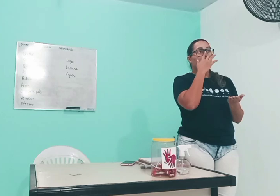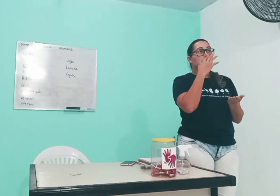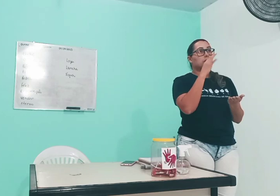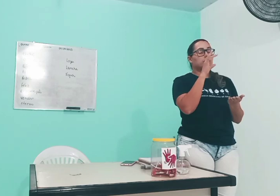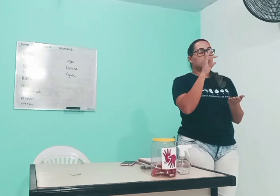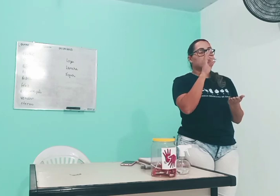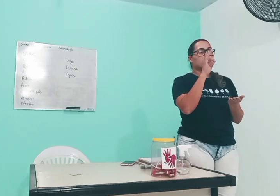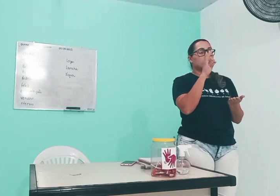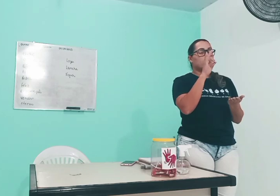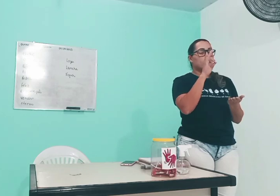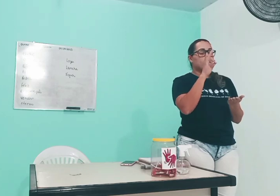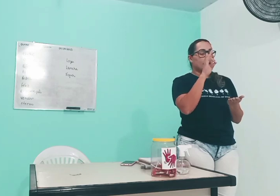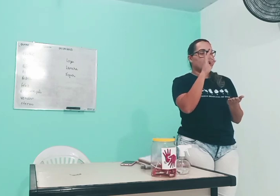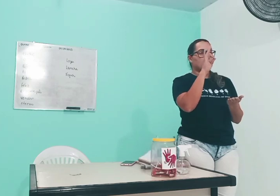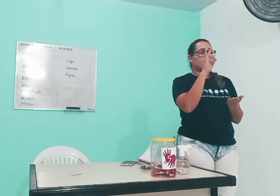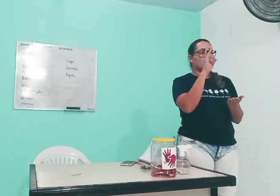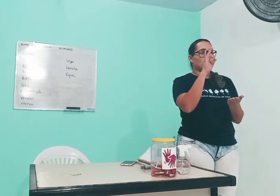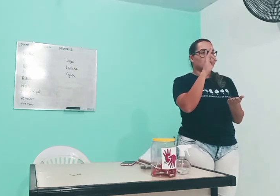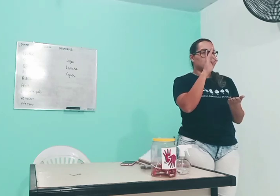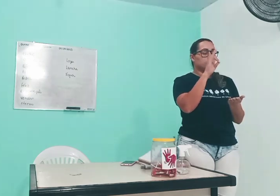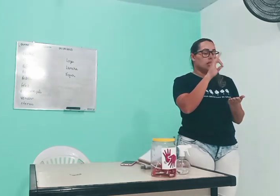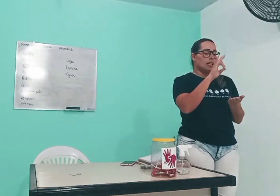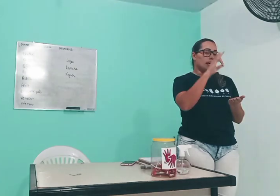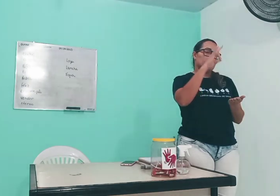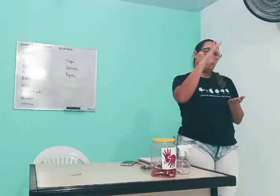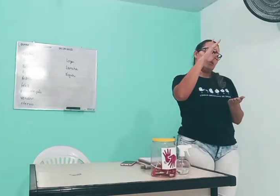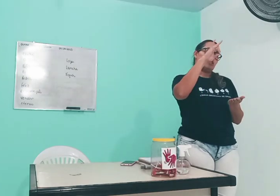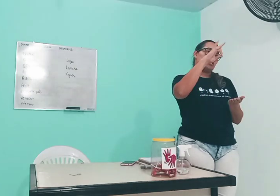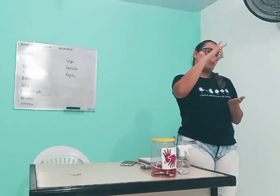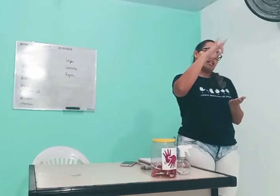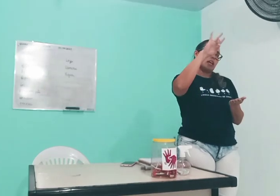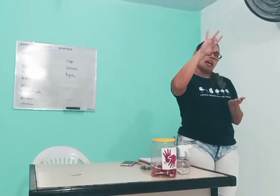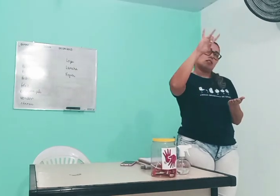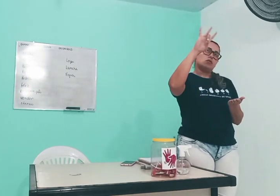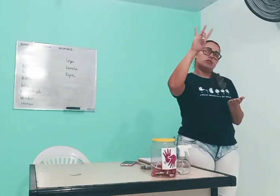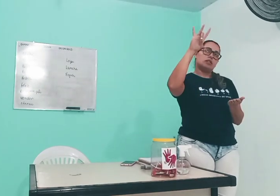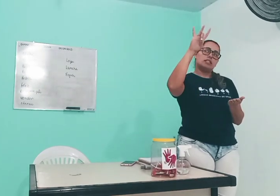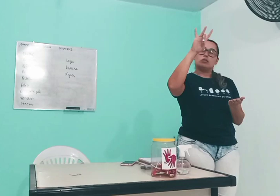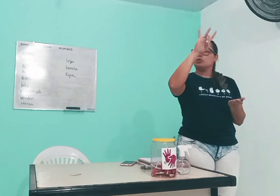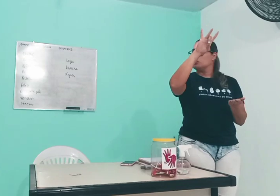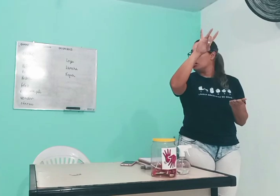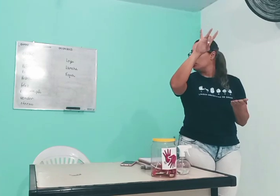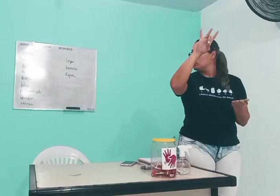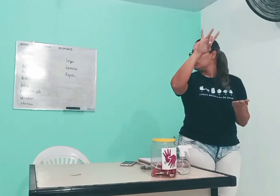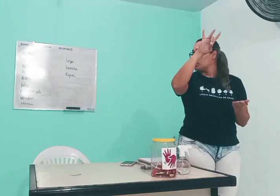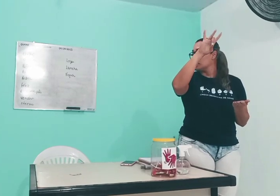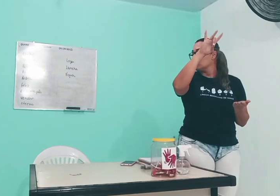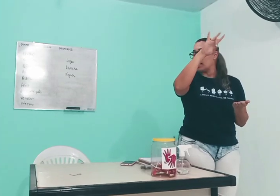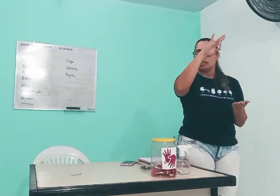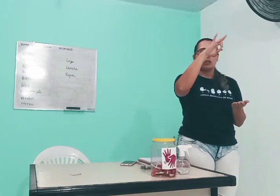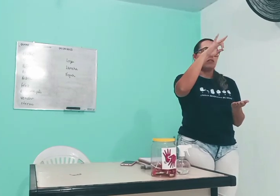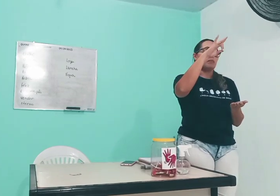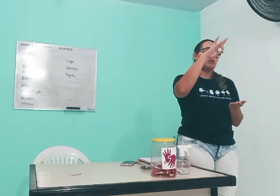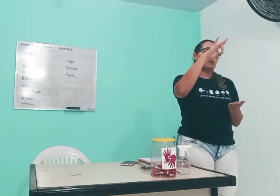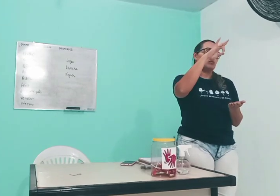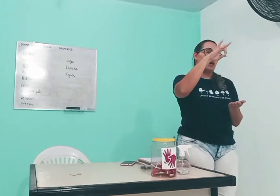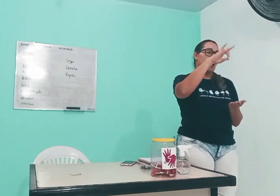exemplo, inimigo. Inimigo a gente faz essa configuração de mão, ela não está ali no alfabeto